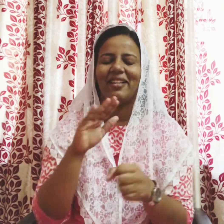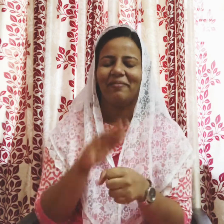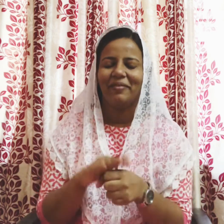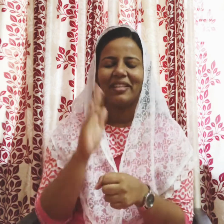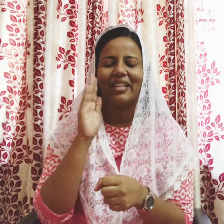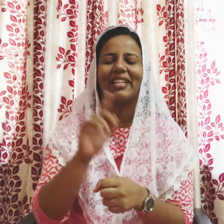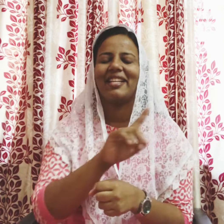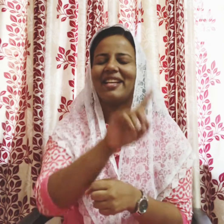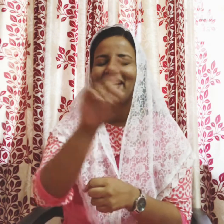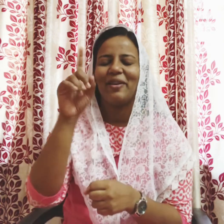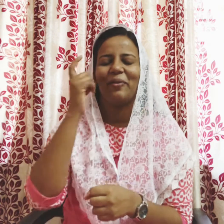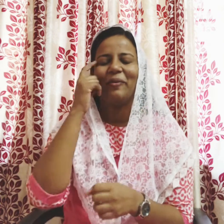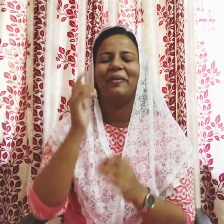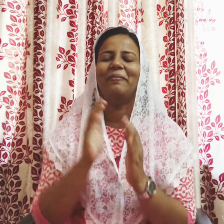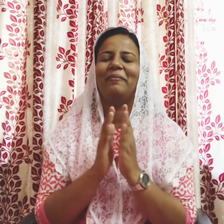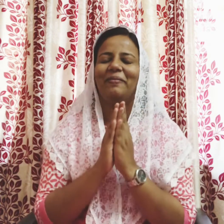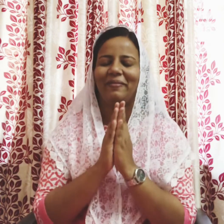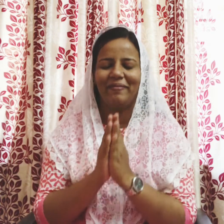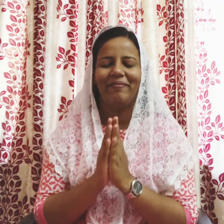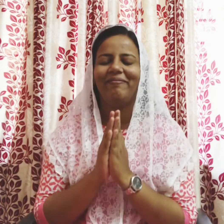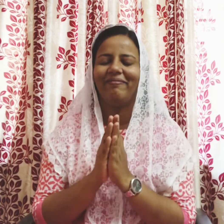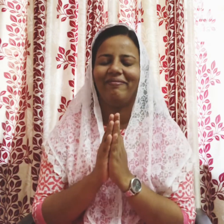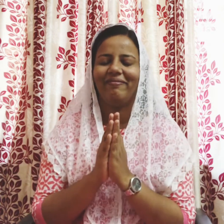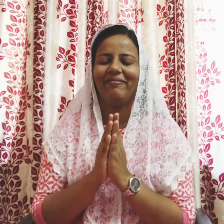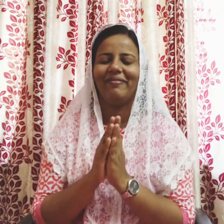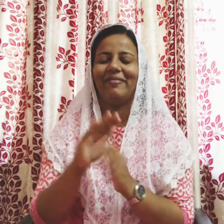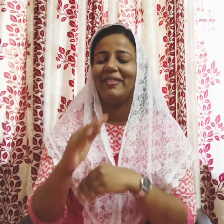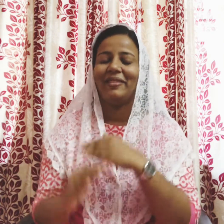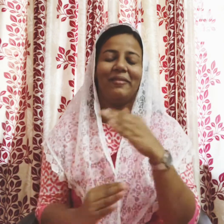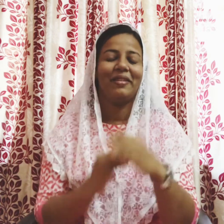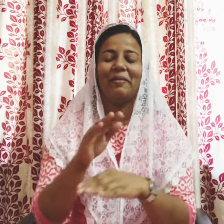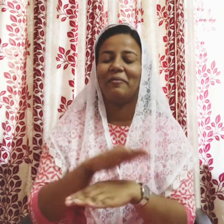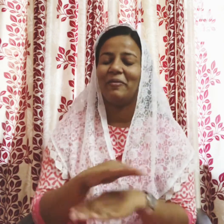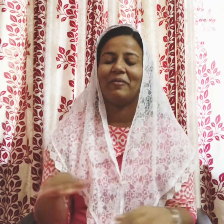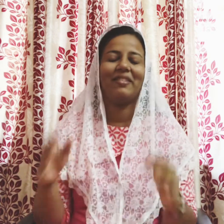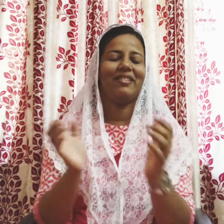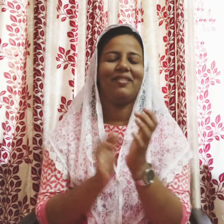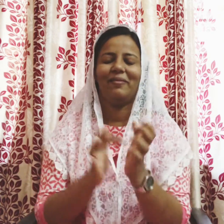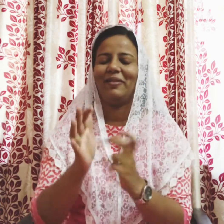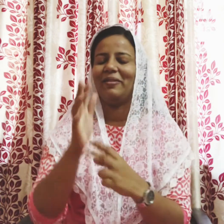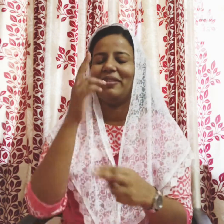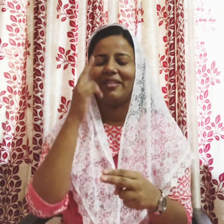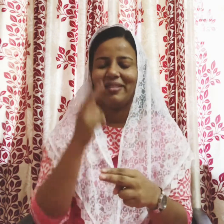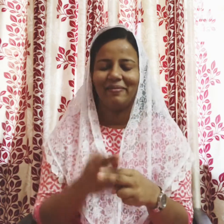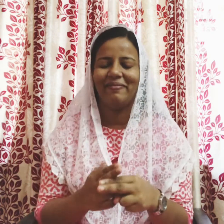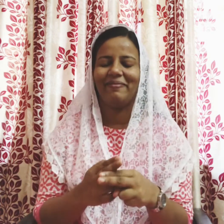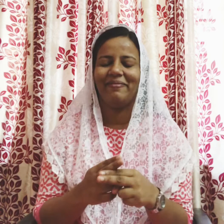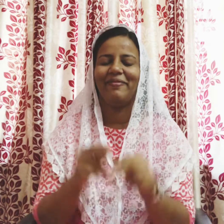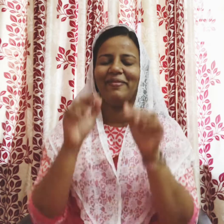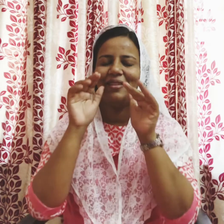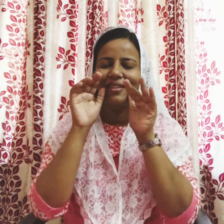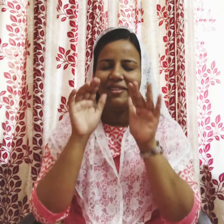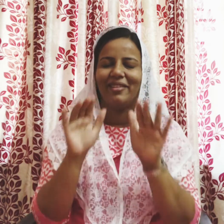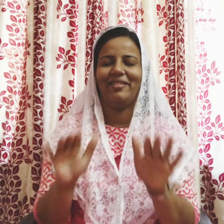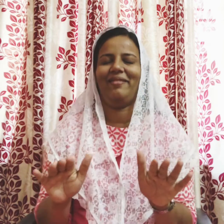ഈ ശബ്ദം കേൾക്കുന്ന എല്ലാ പ്രിയപ്പെട്ട മക്കൾക്ക് വേണ്ടി പ്രാർത്ഥിക്കുക. സ്വർഗത്തിനും ഭൂമിക്കും നാഥനായ യേശു ക്രിസ്തുവിൻ്റെ നാമത്തിൽ ഞങ്ങളിവരെ